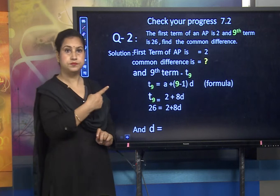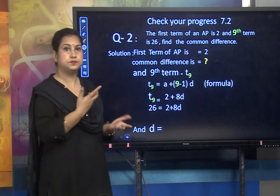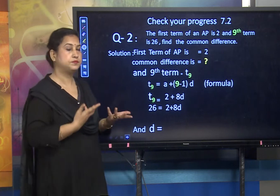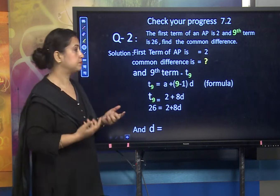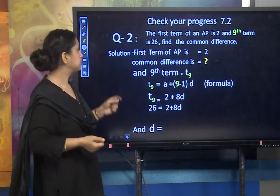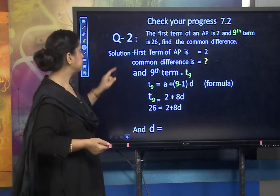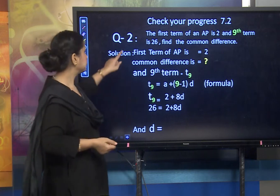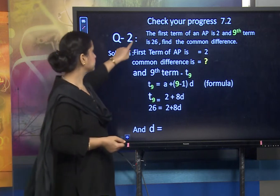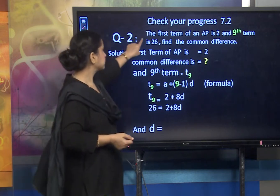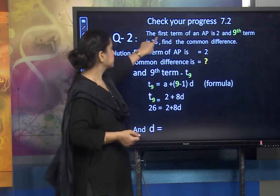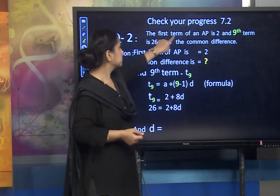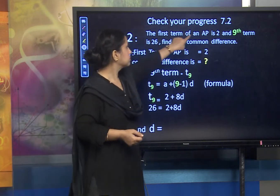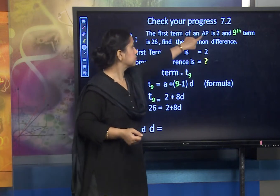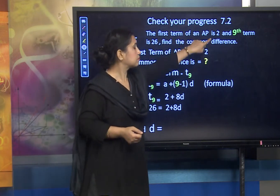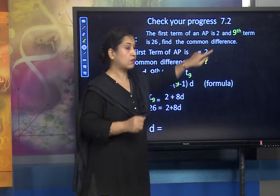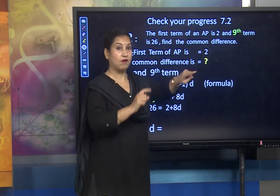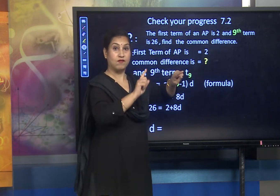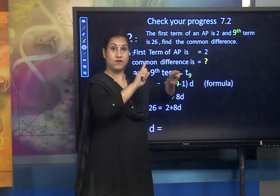हम जानते हैं कि प्रश्न में जो चीज़ दी है